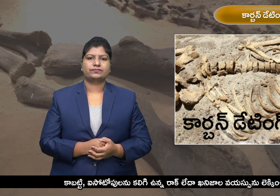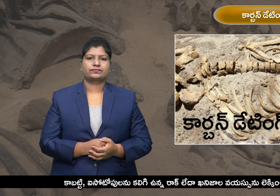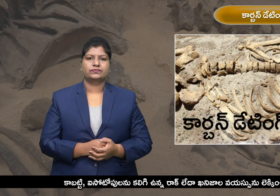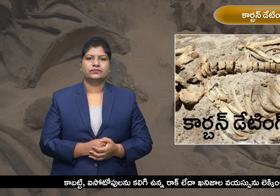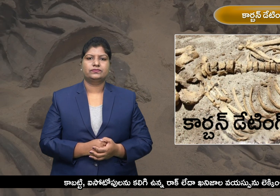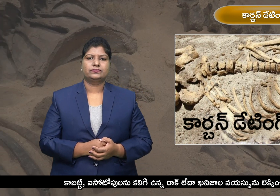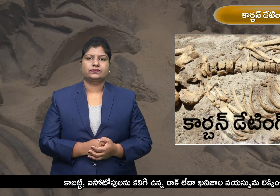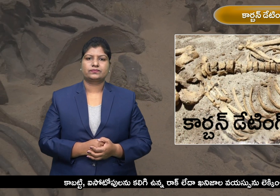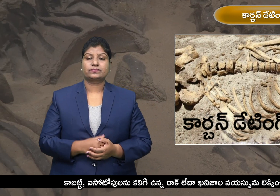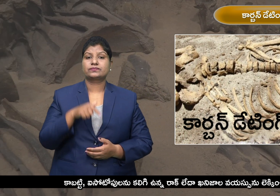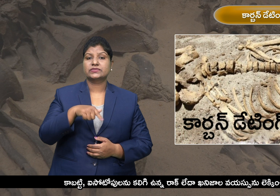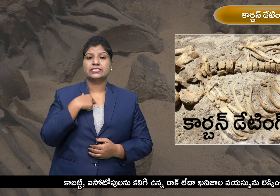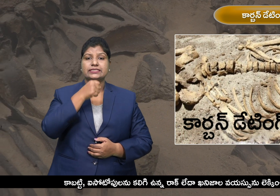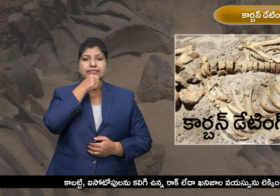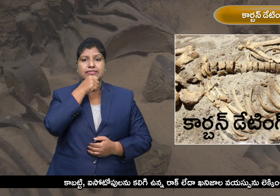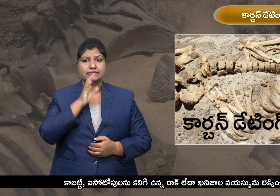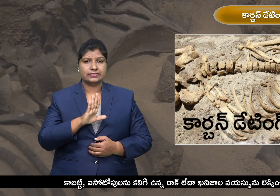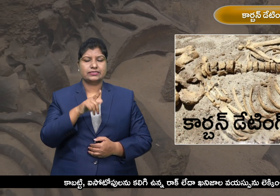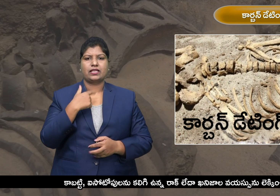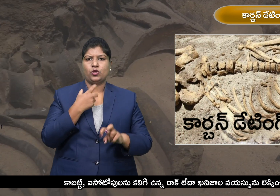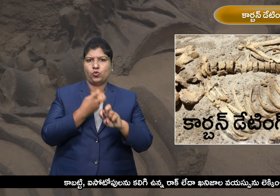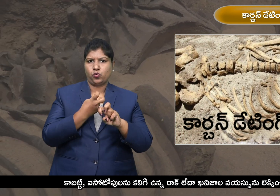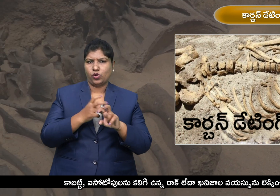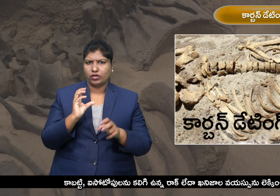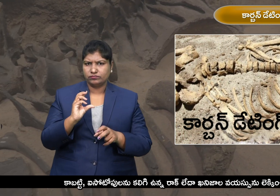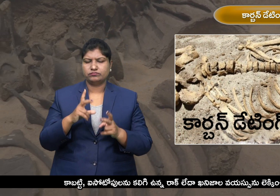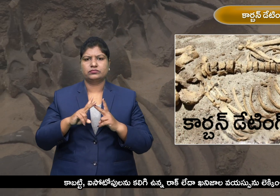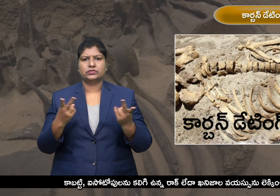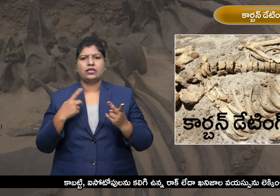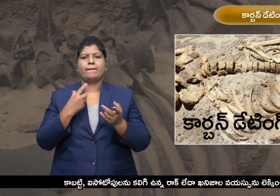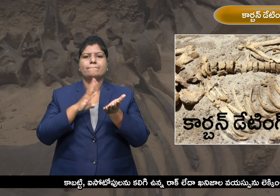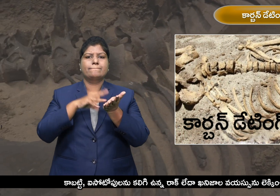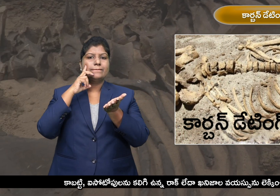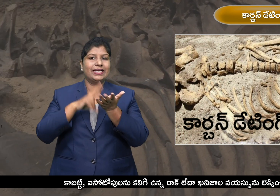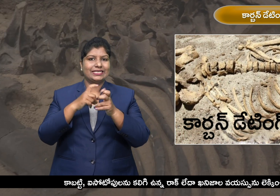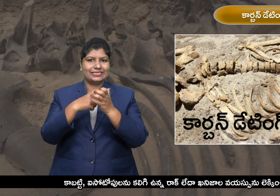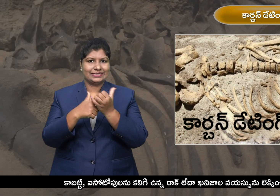కాబట్టి ఐసోటోపులను కలిగి ఉన్న రాక్ లేదా ఖనిజాల వయస్సును లెక్కించవచ్చు.